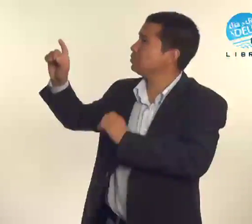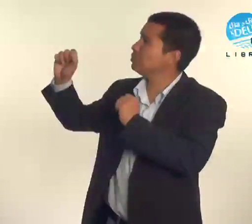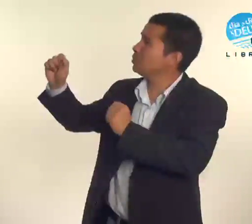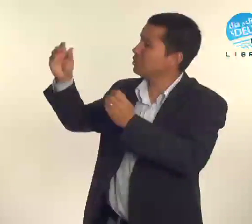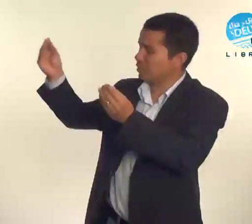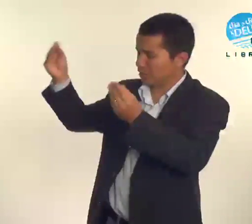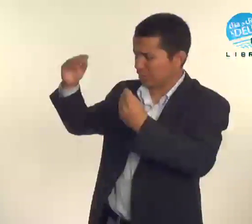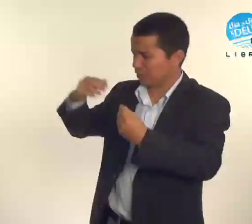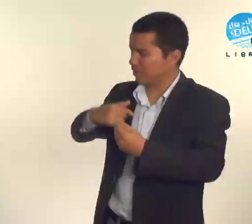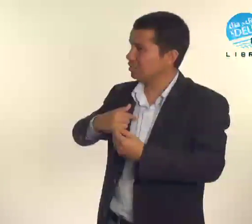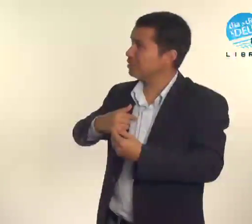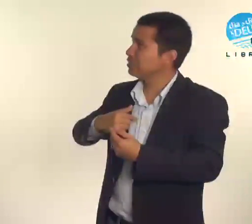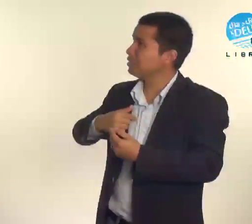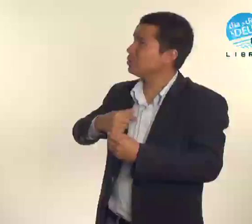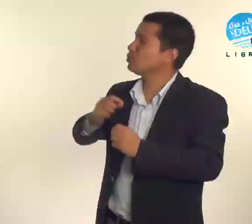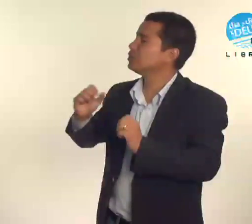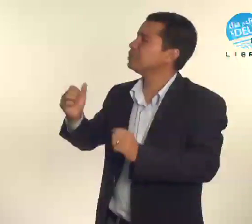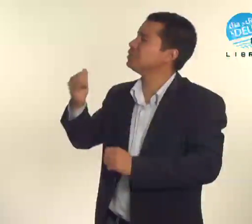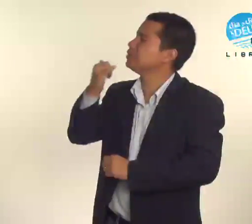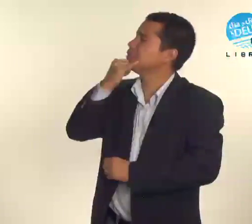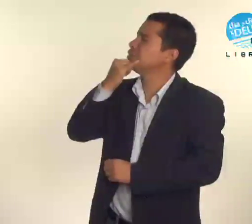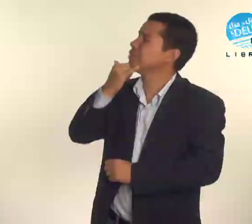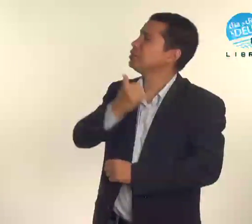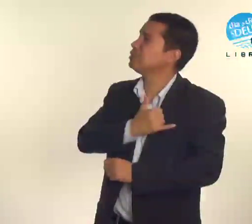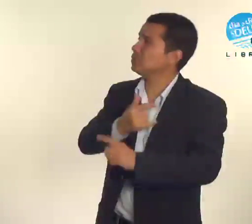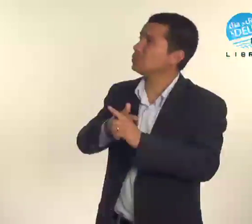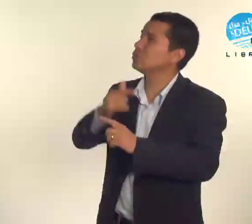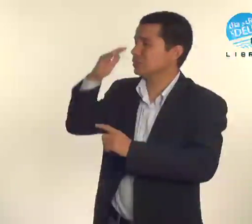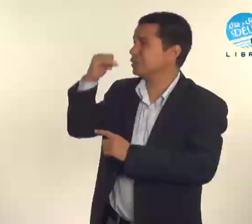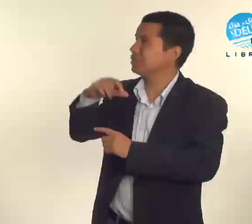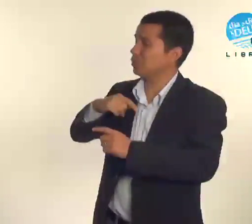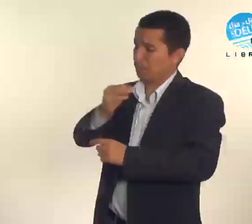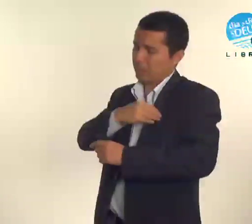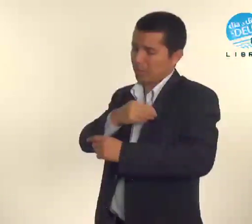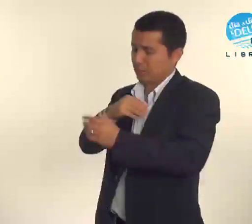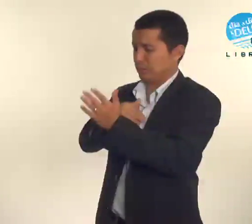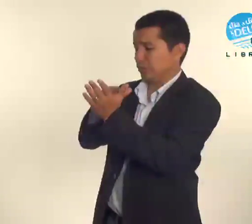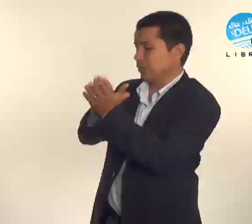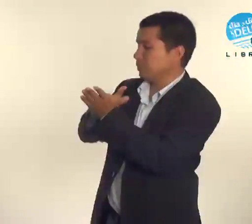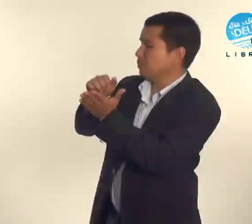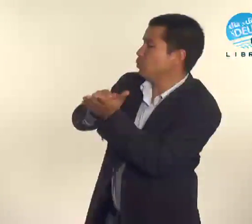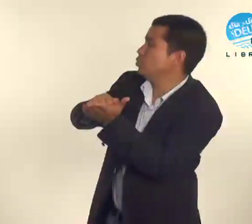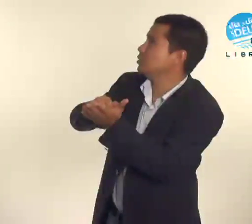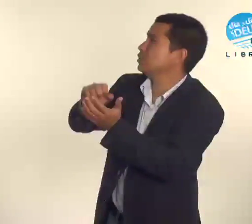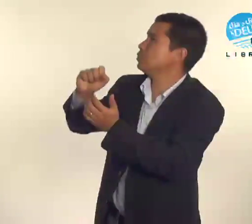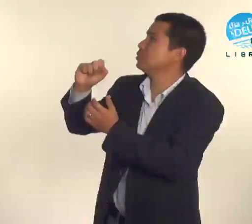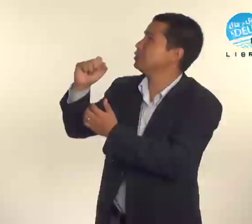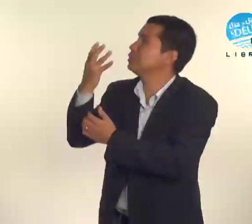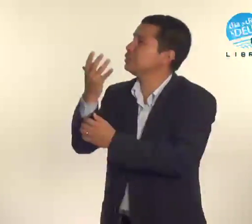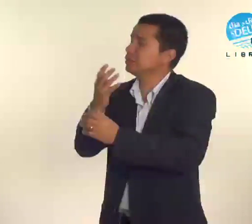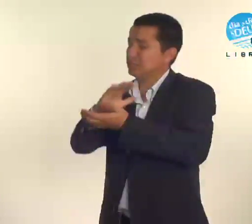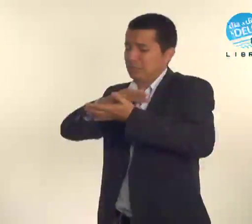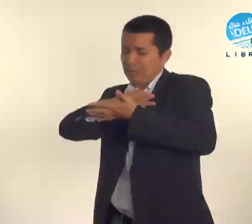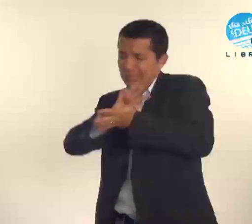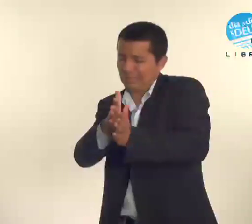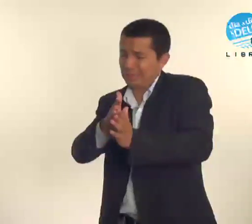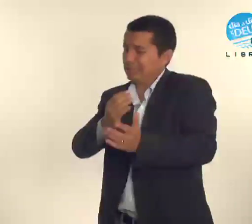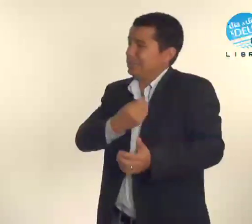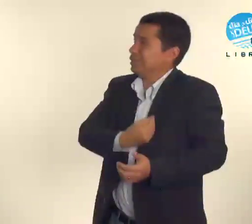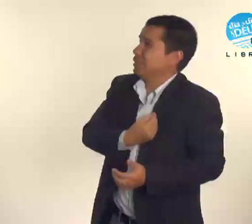que eu mereço, que são as consequências naturais daquilo que